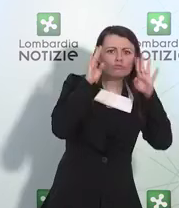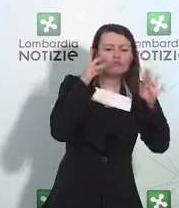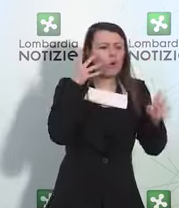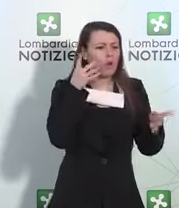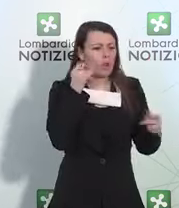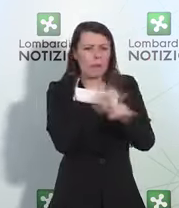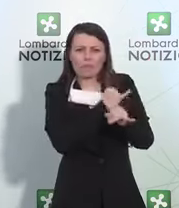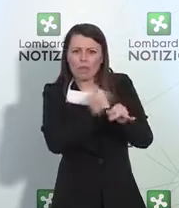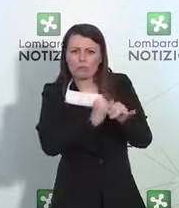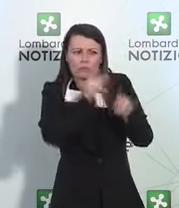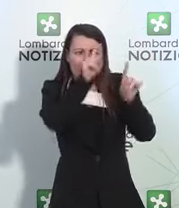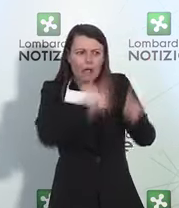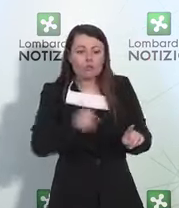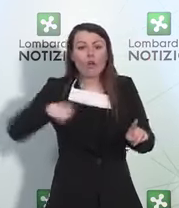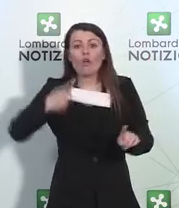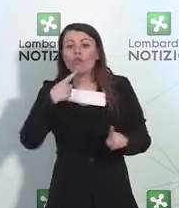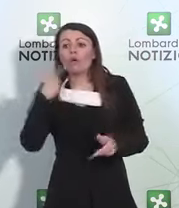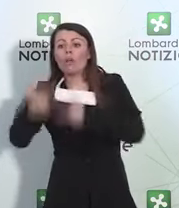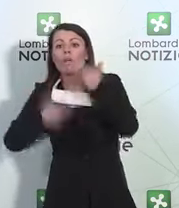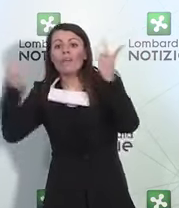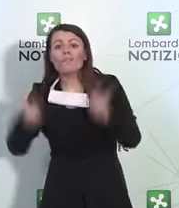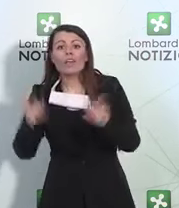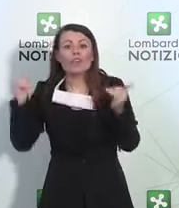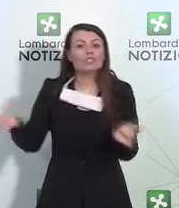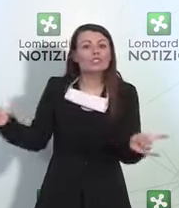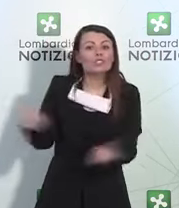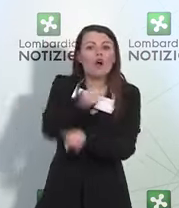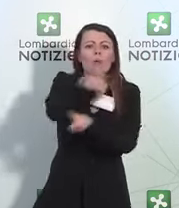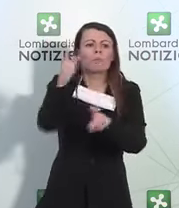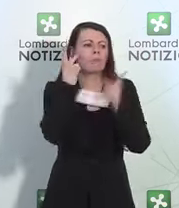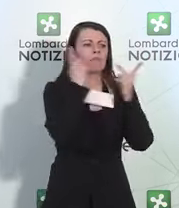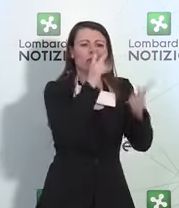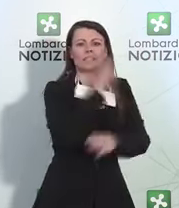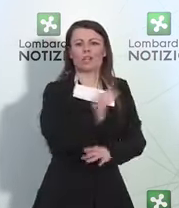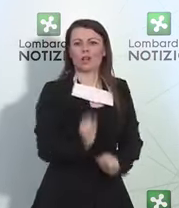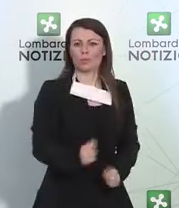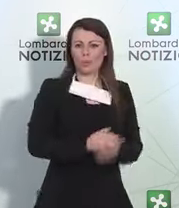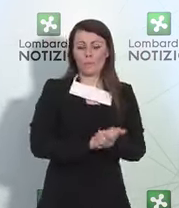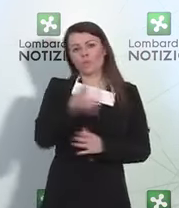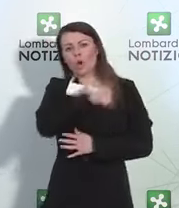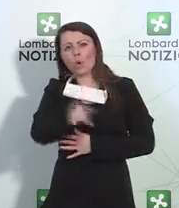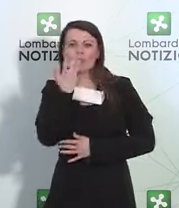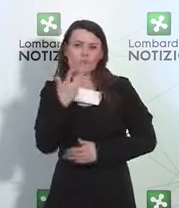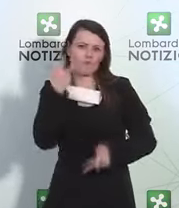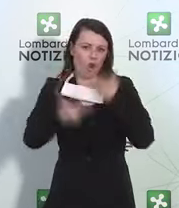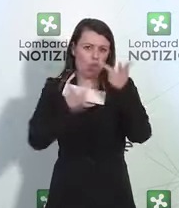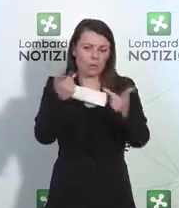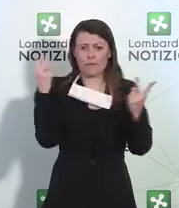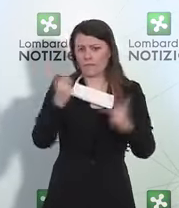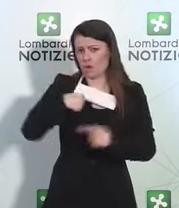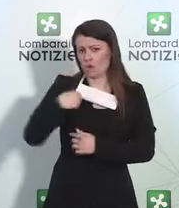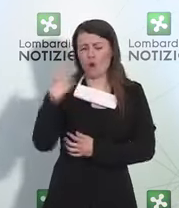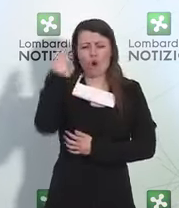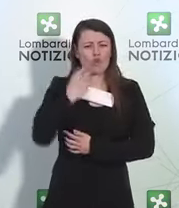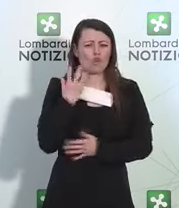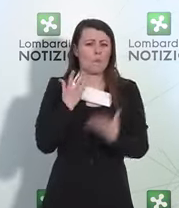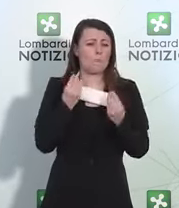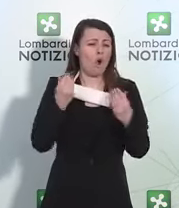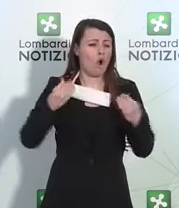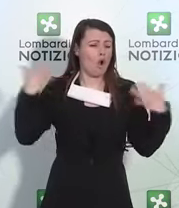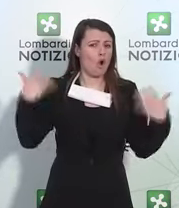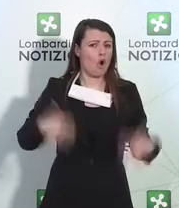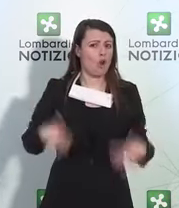quello che dicevamo era o non era vero ultima cosa di cui sono molto orgoglioso ad